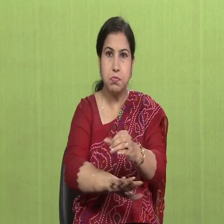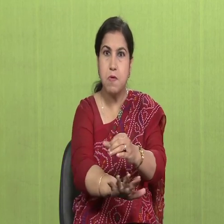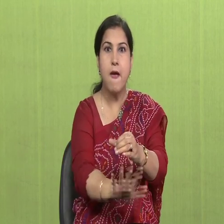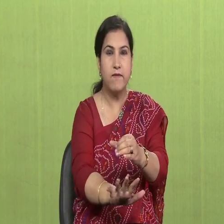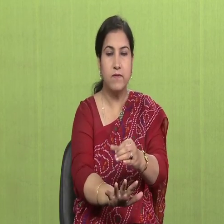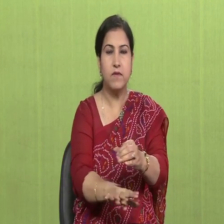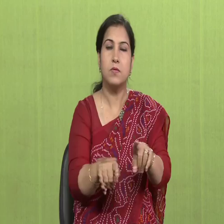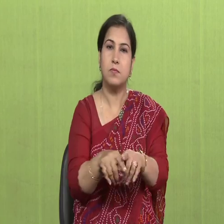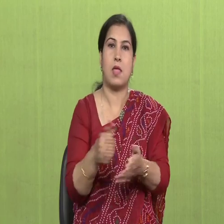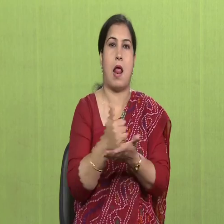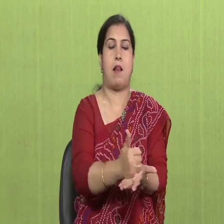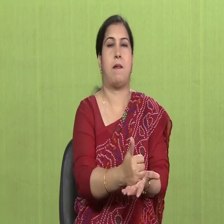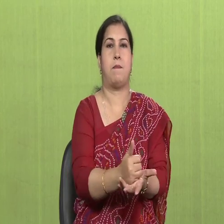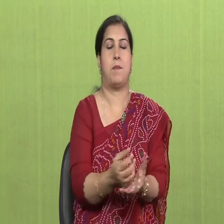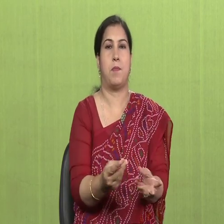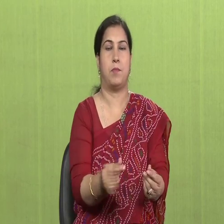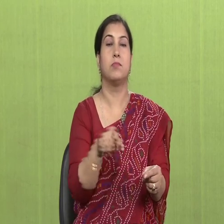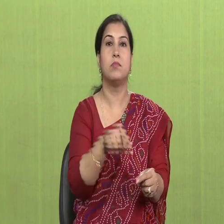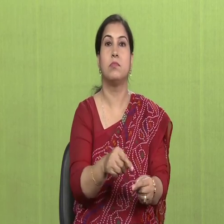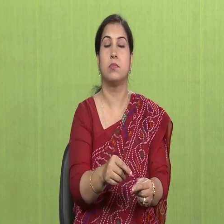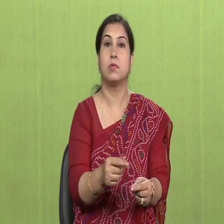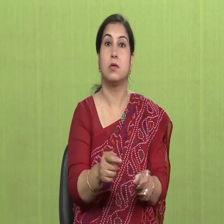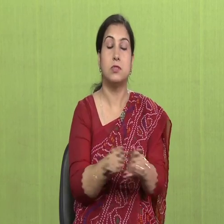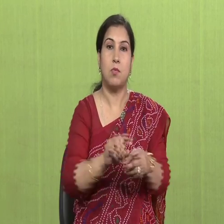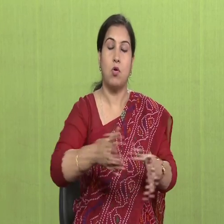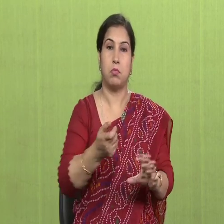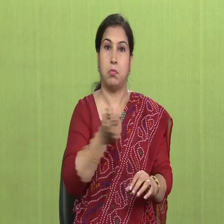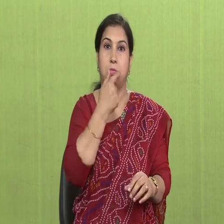and are of immense medicinal values.